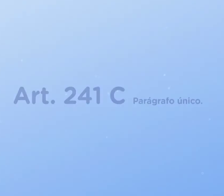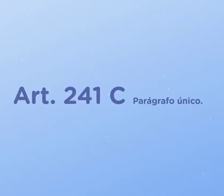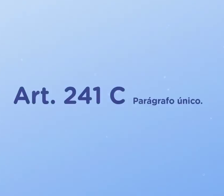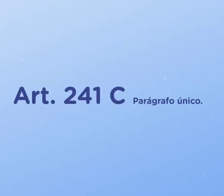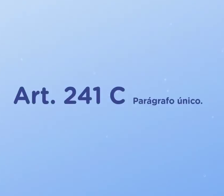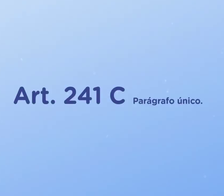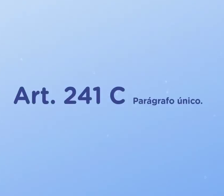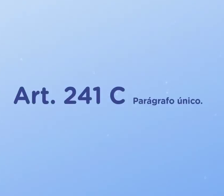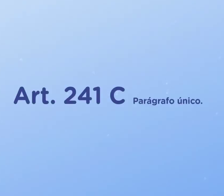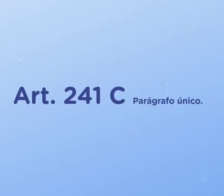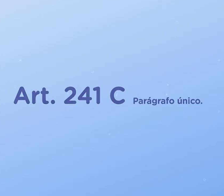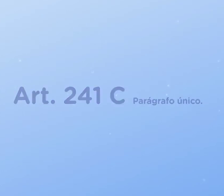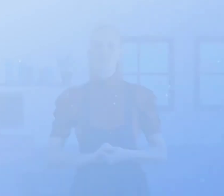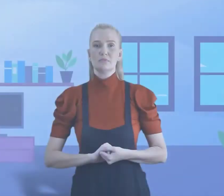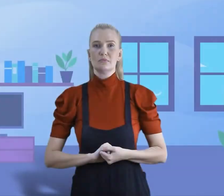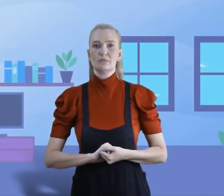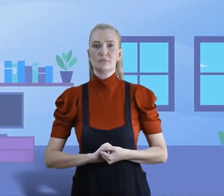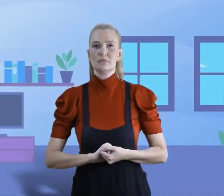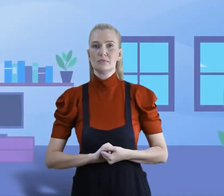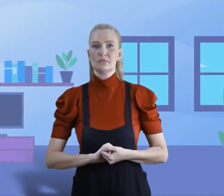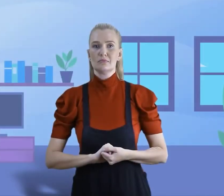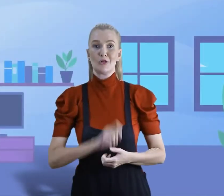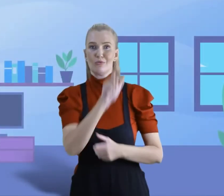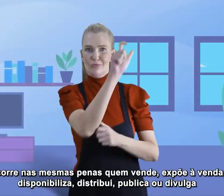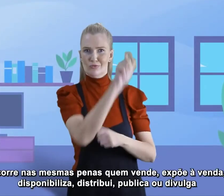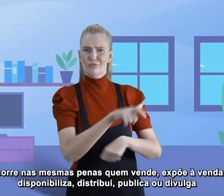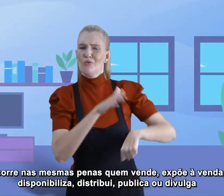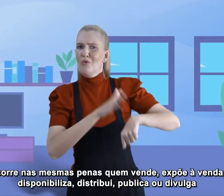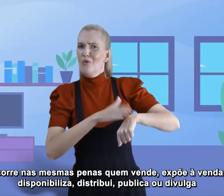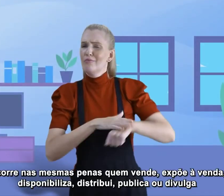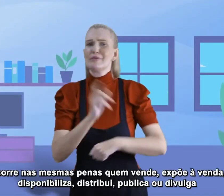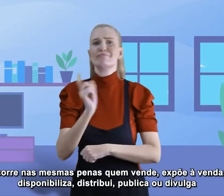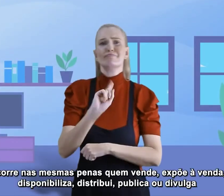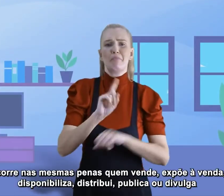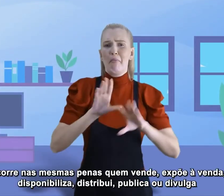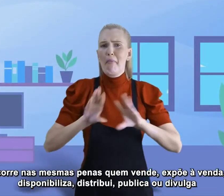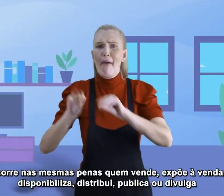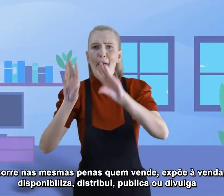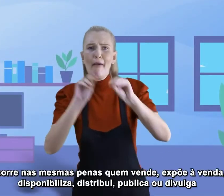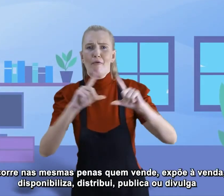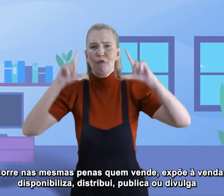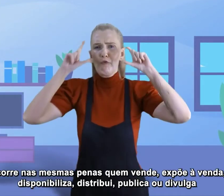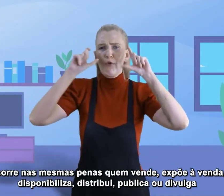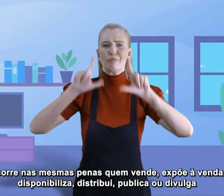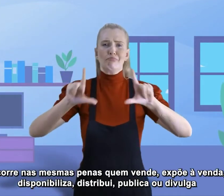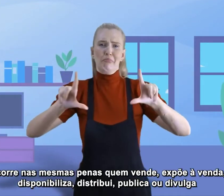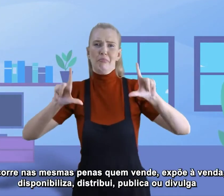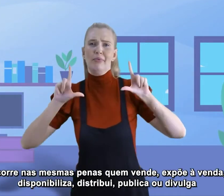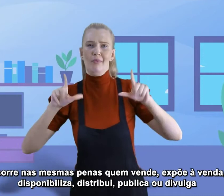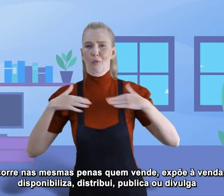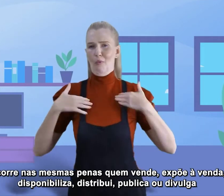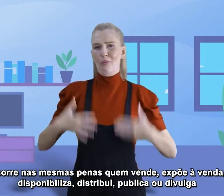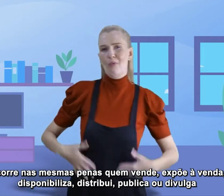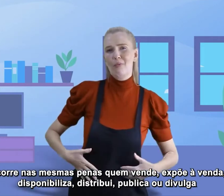Artigo 241-C, parágrafo único. Incorre nas mesmas penas quem vende, expõe